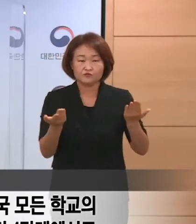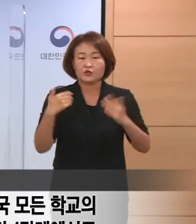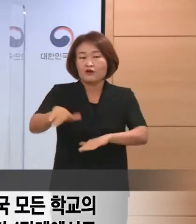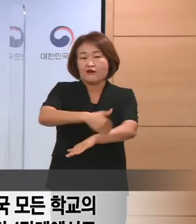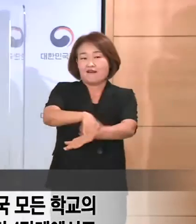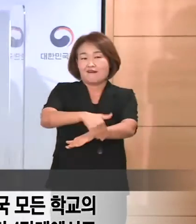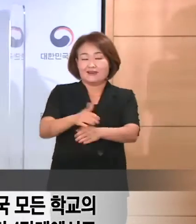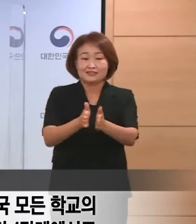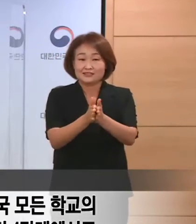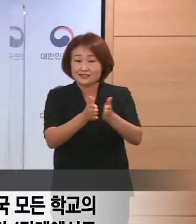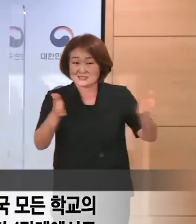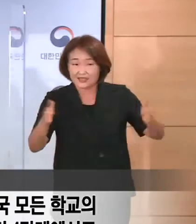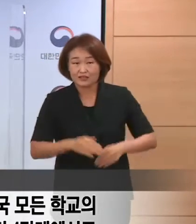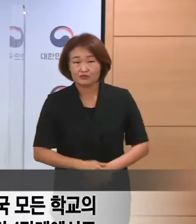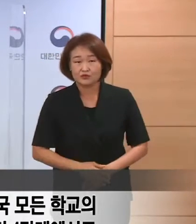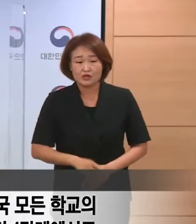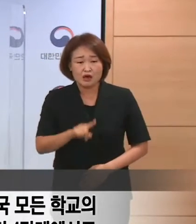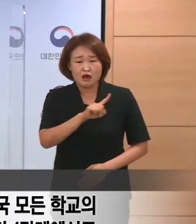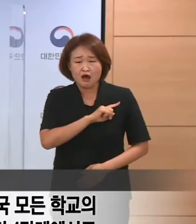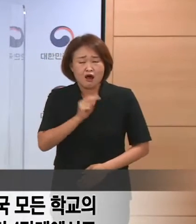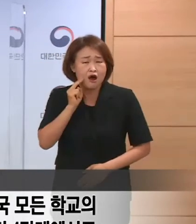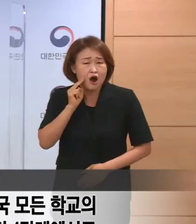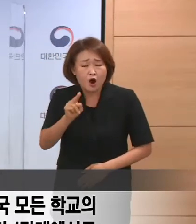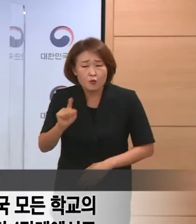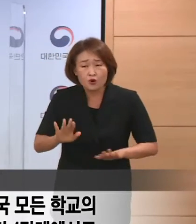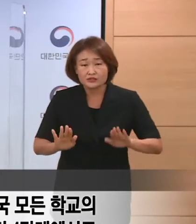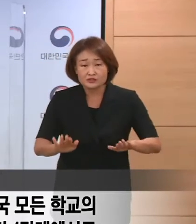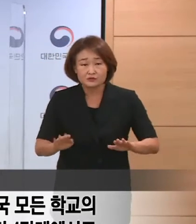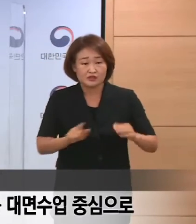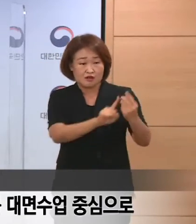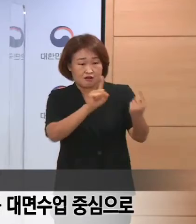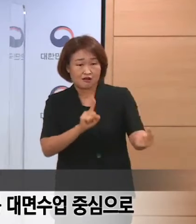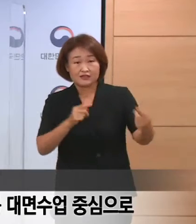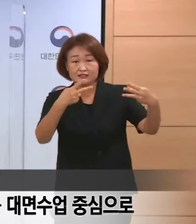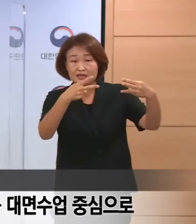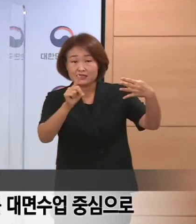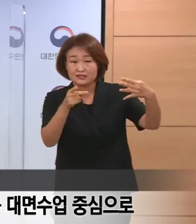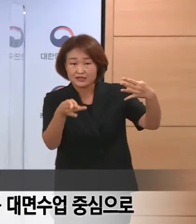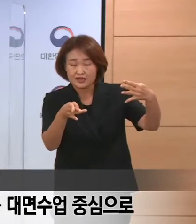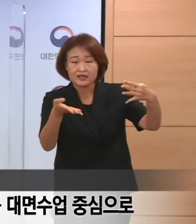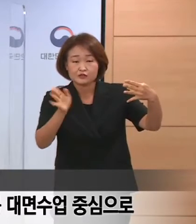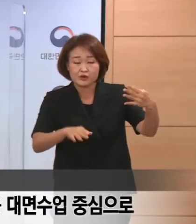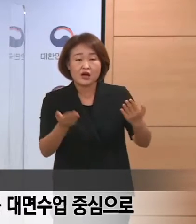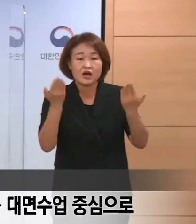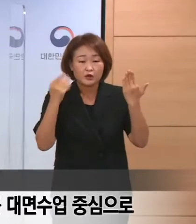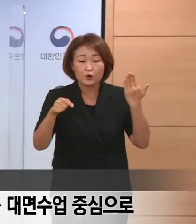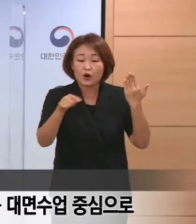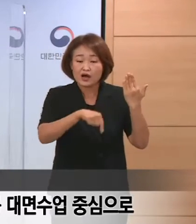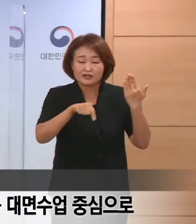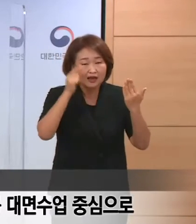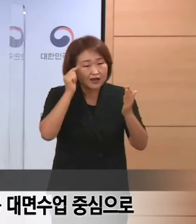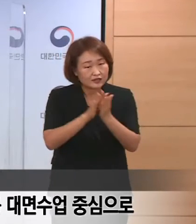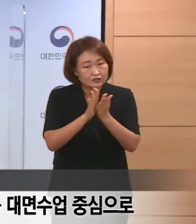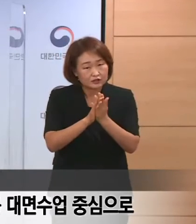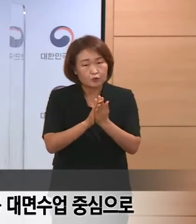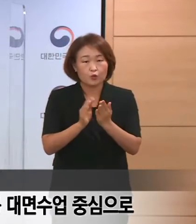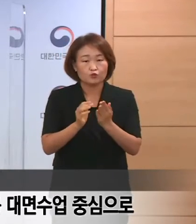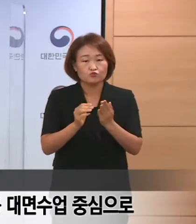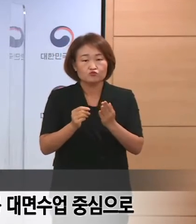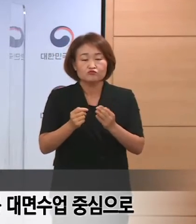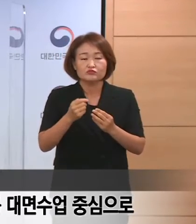시작하고 가장 심각한 거리 득이 4 단계에서도 학교급별 3분의 2까지 분교를